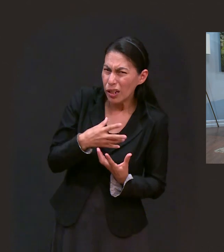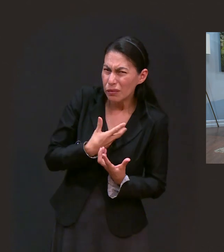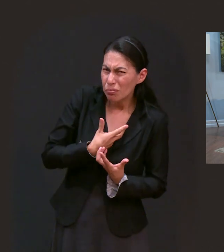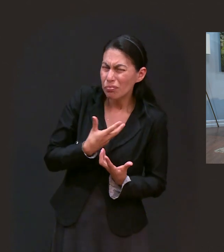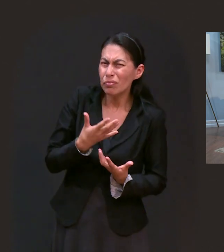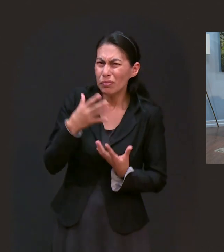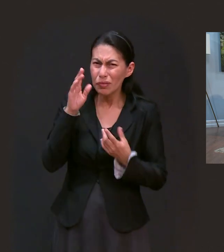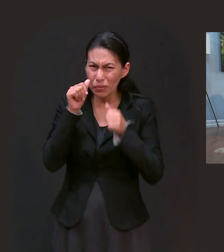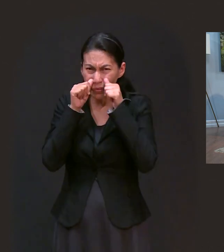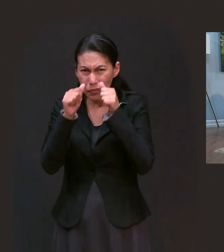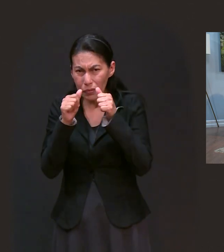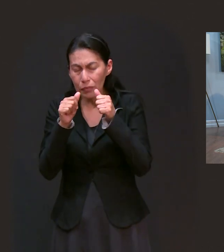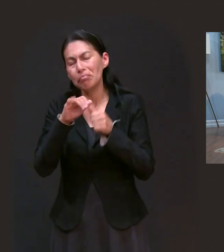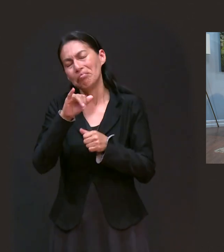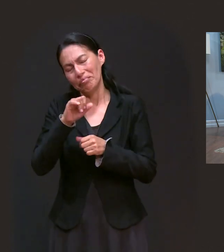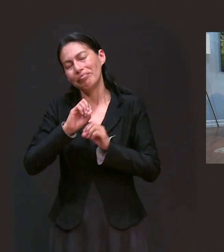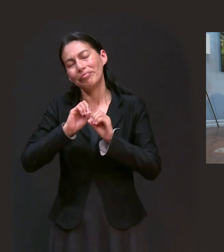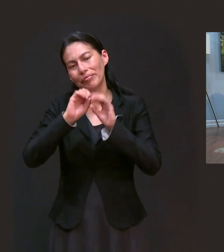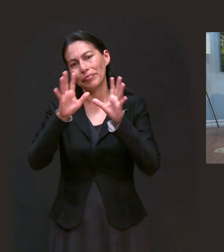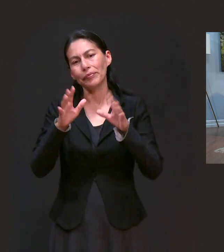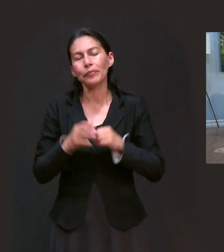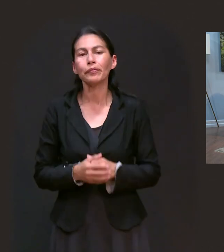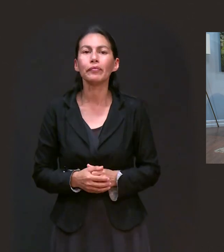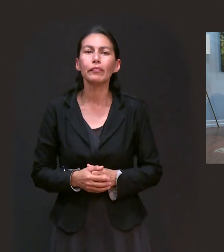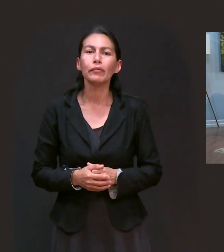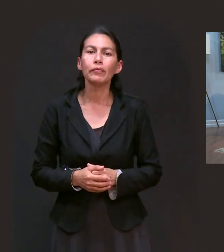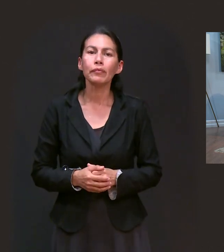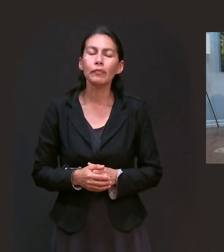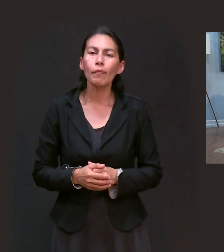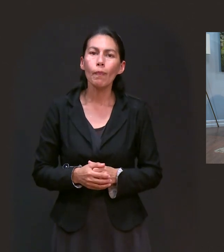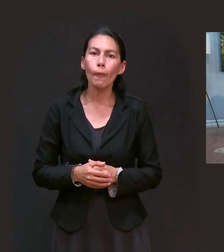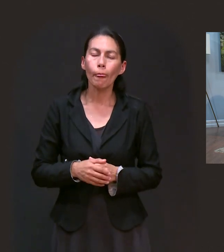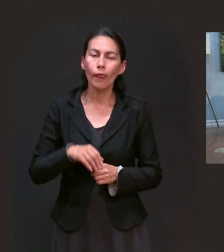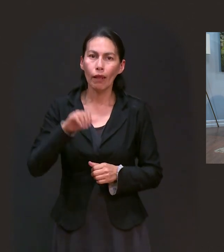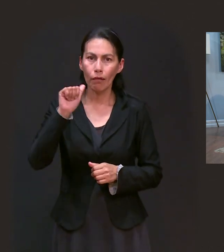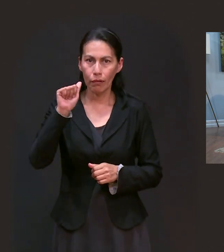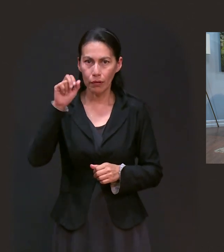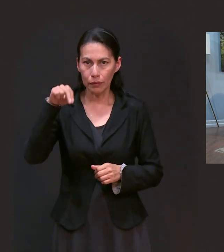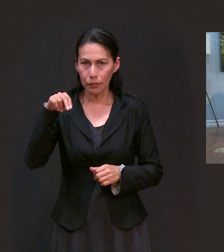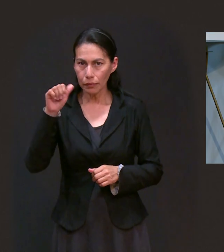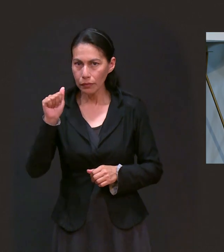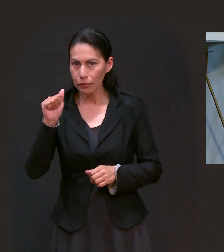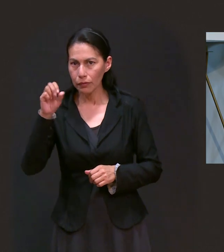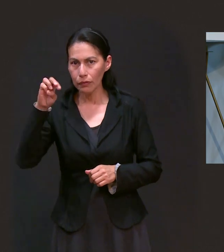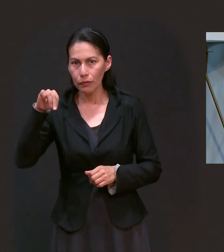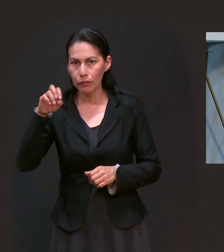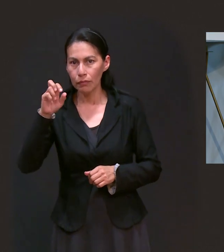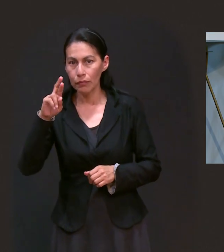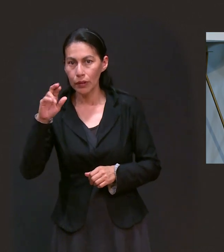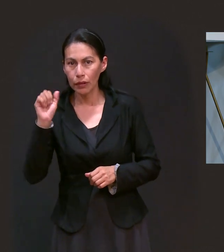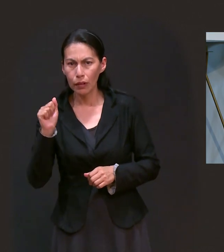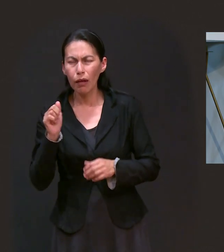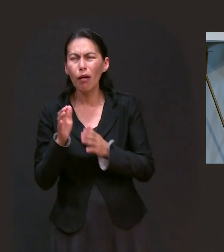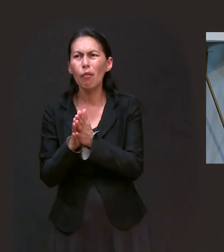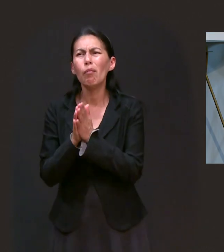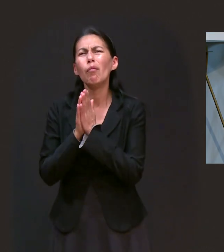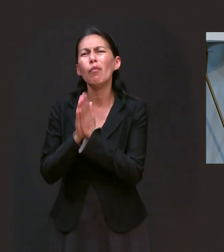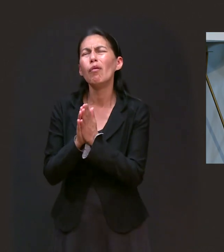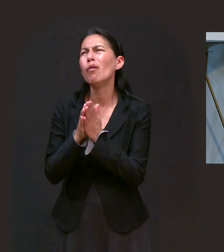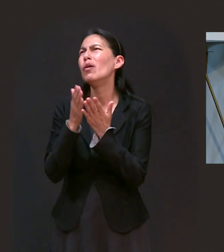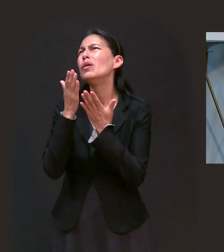escuchar nuestro clamor no anamaría lillo urquieta